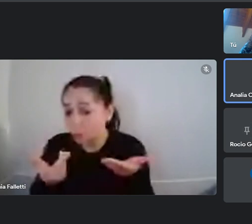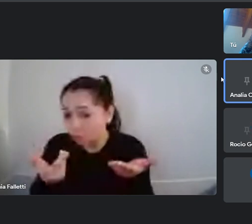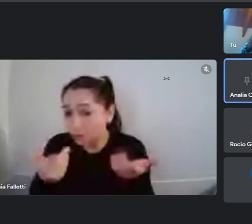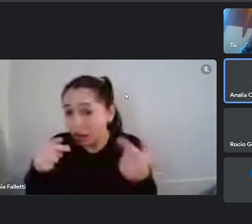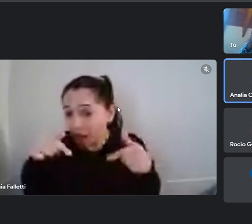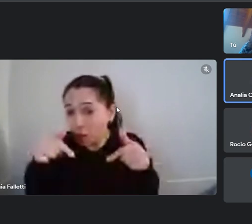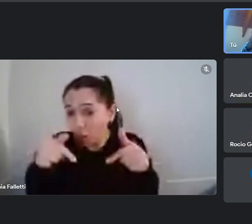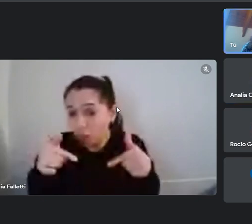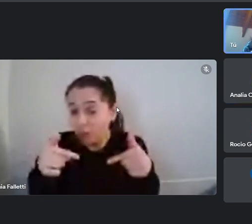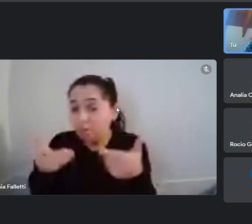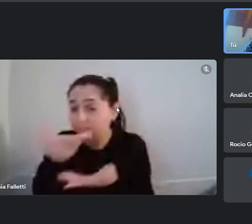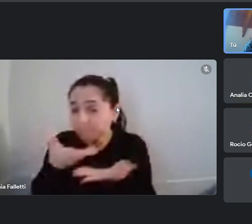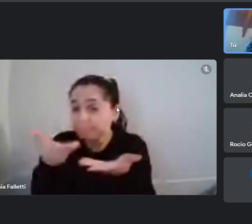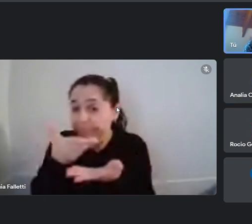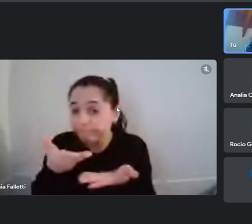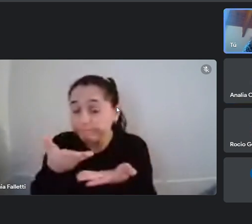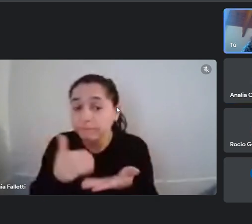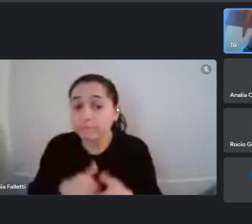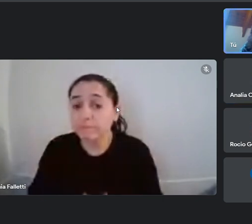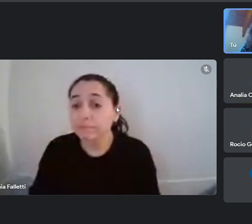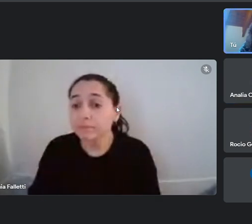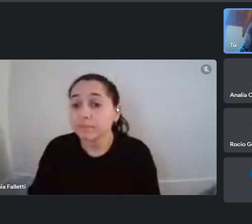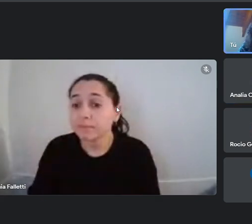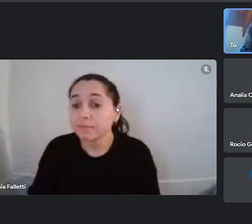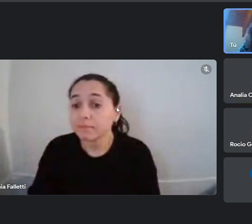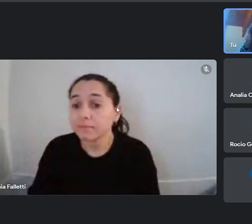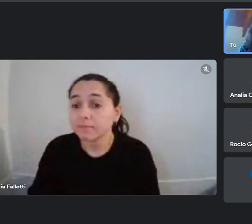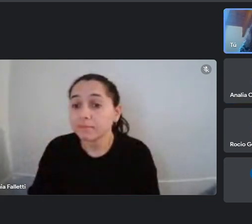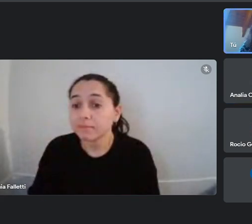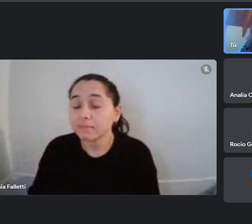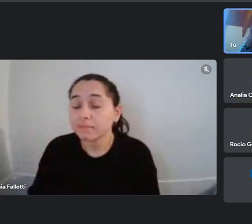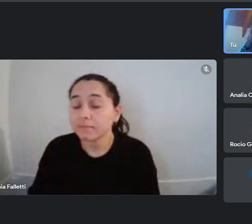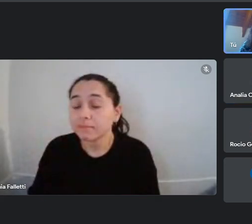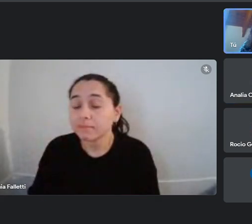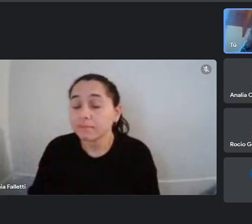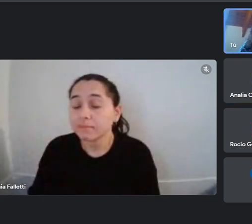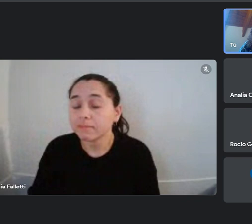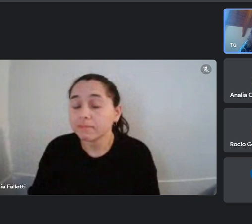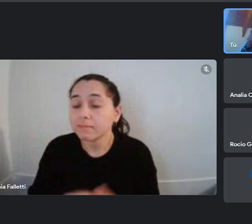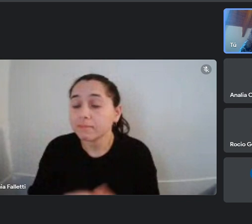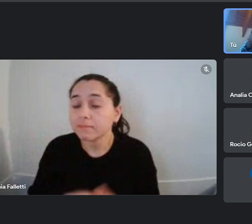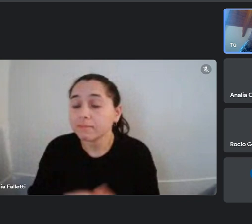Mejor sería que se tomaran un tiempito, unos 5 o 10 minutos, para ustedes hacerlo, ¿sí?